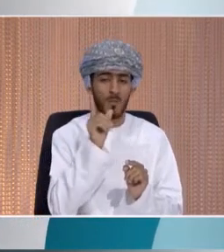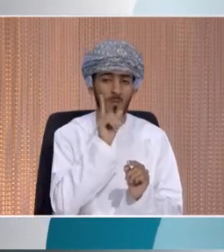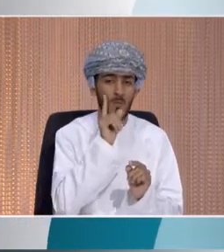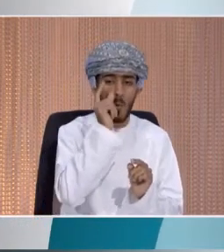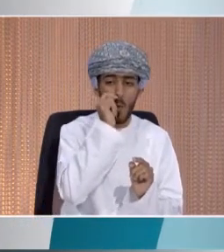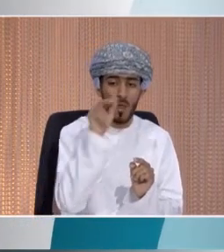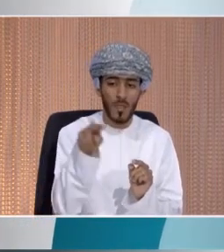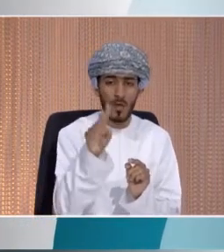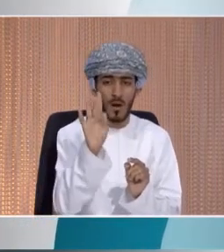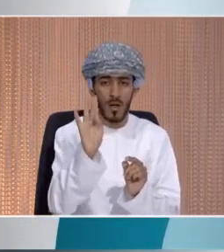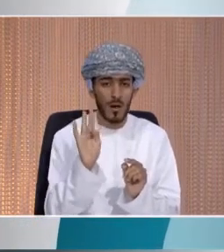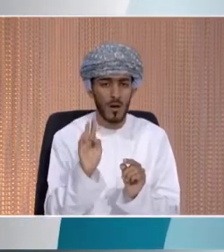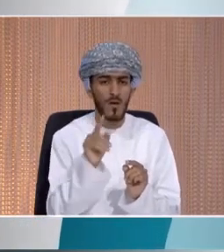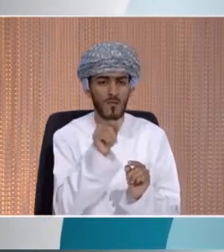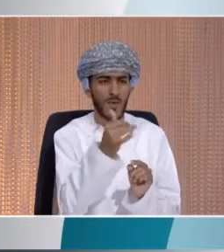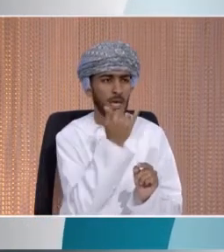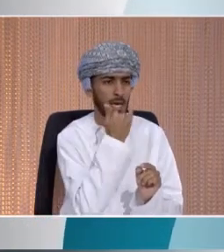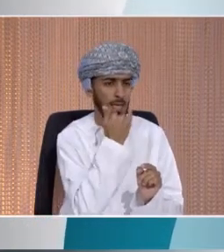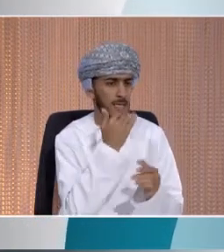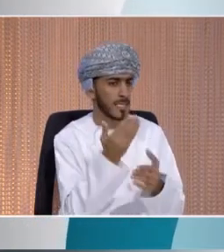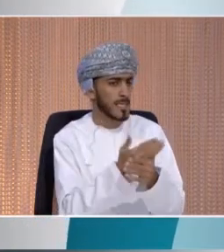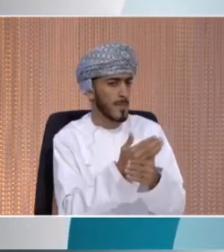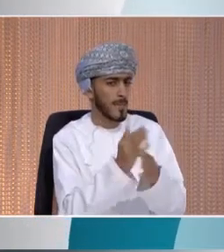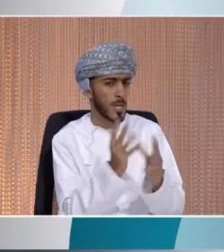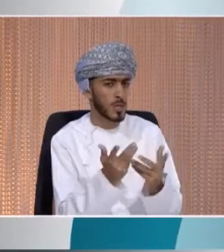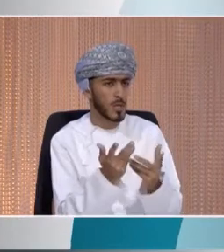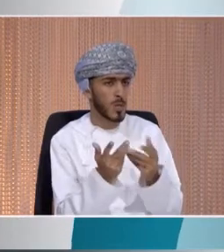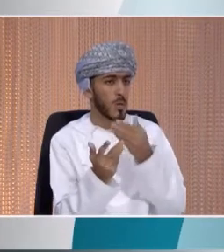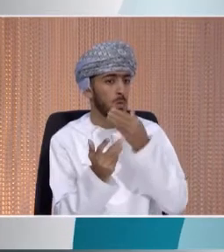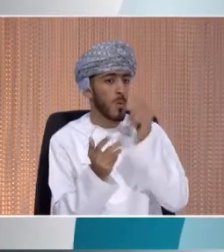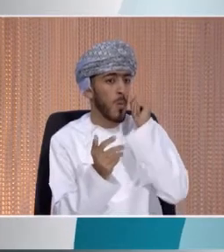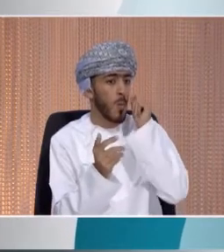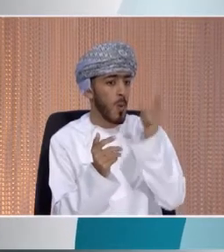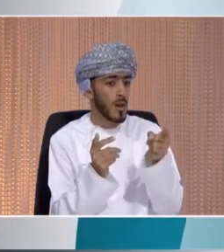يشوبه الخطأ. والسبب أن الرجل والمرأة